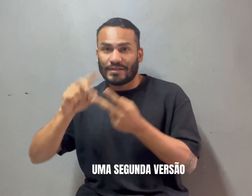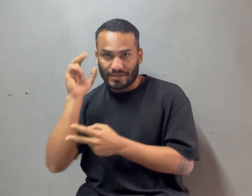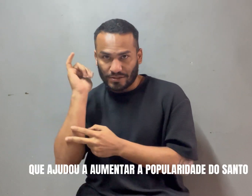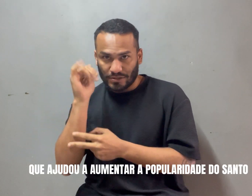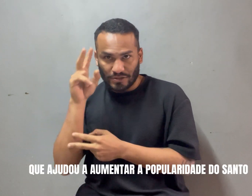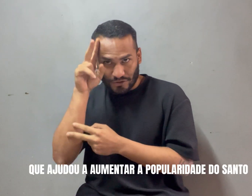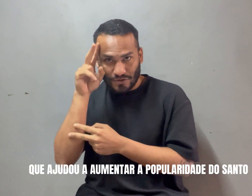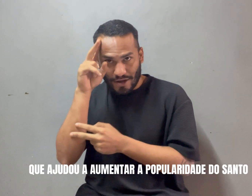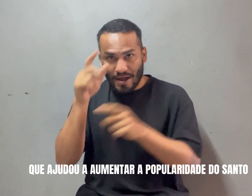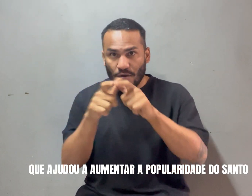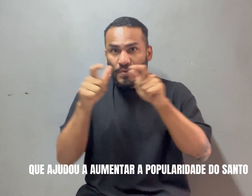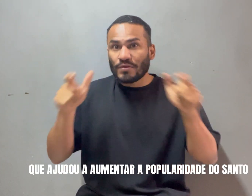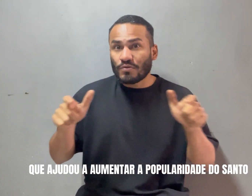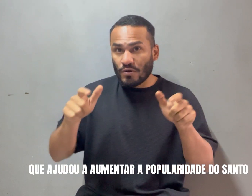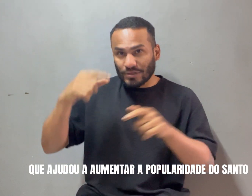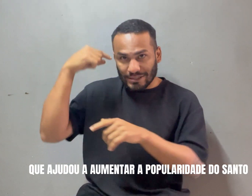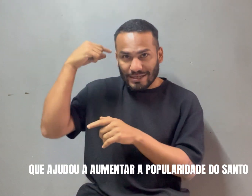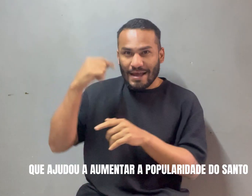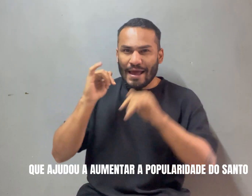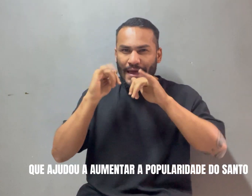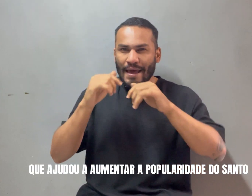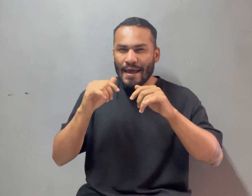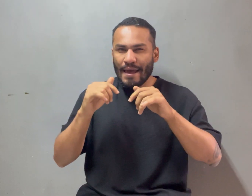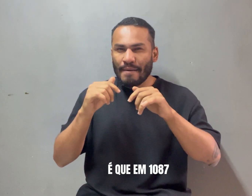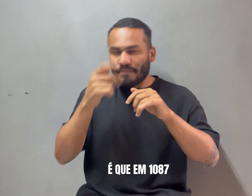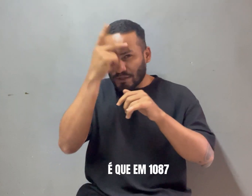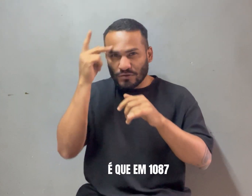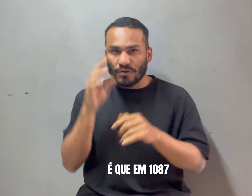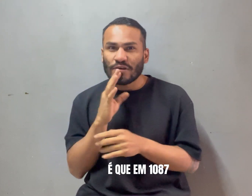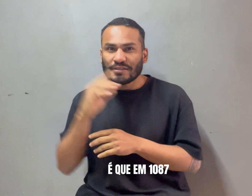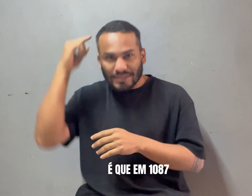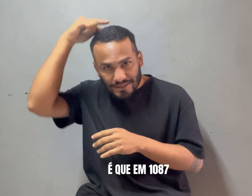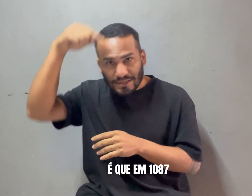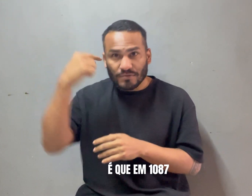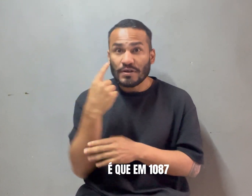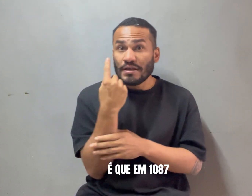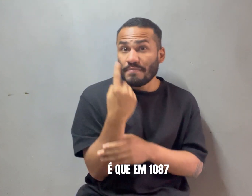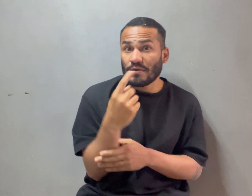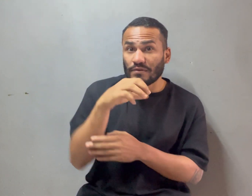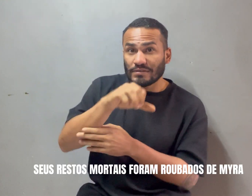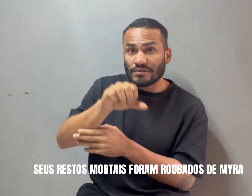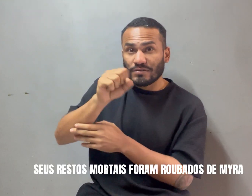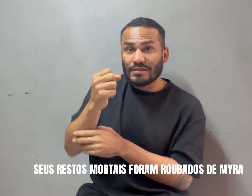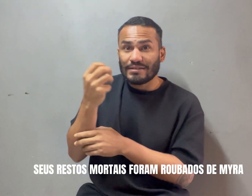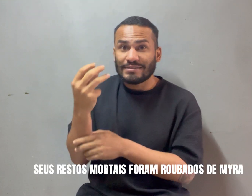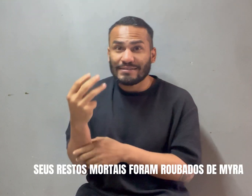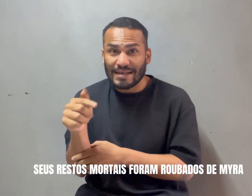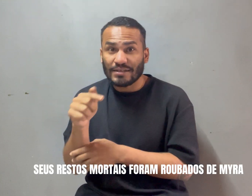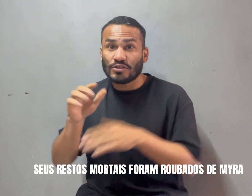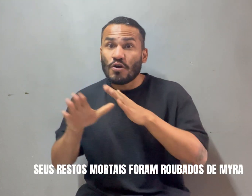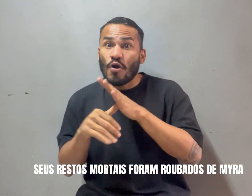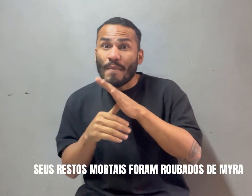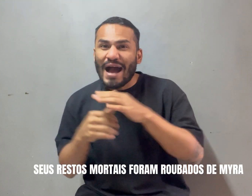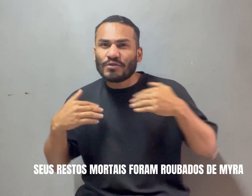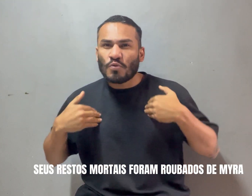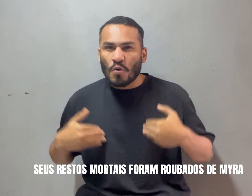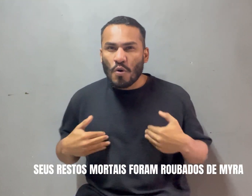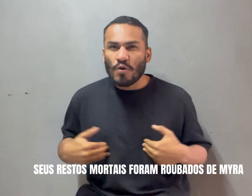que ajudou a aumentar a popularidade do santo, é que, em 1087, seus restos mortais foram roubados de Mira